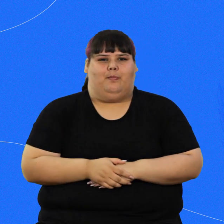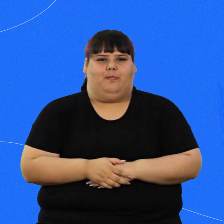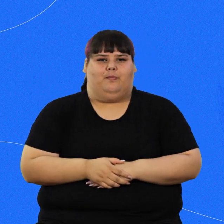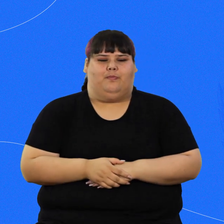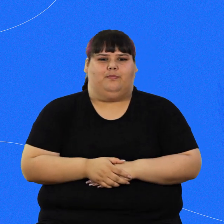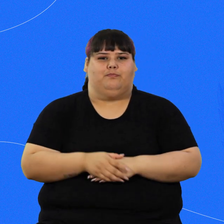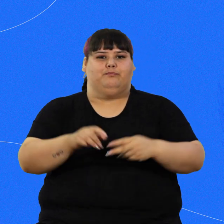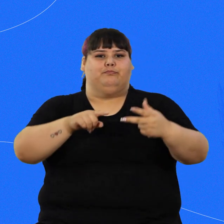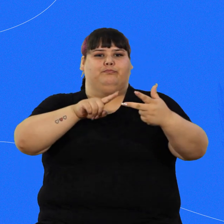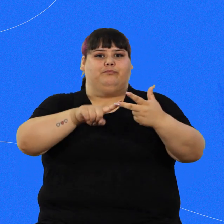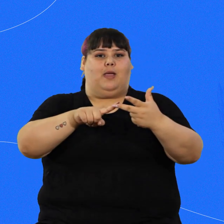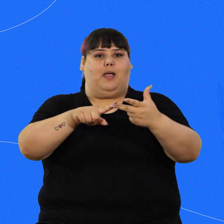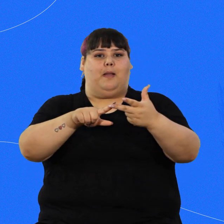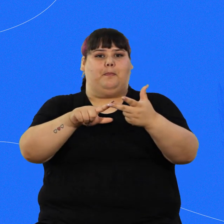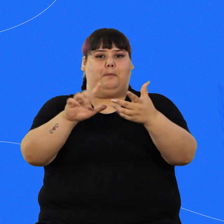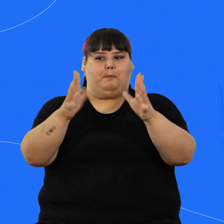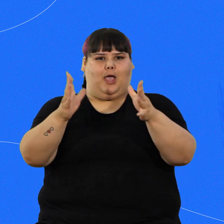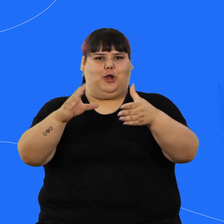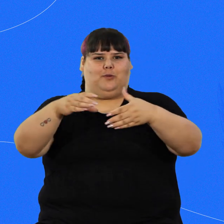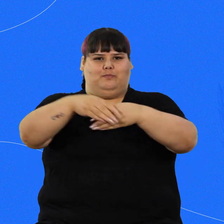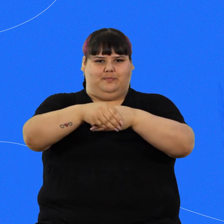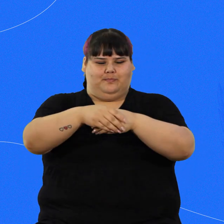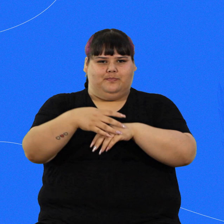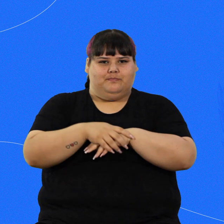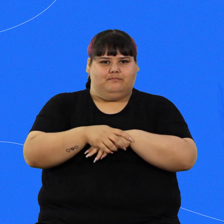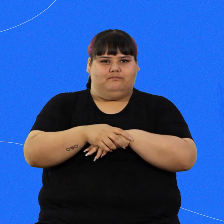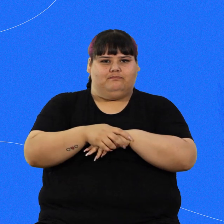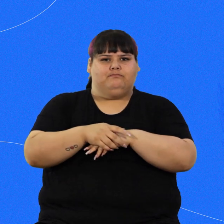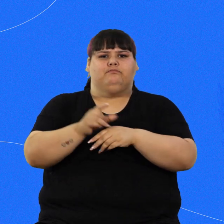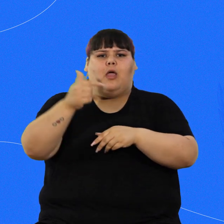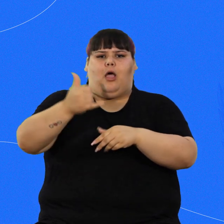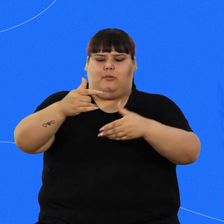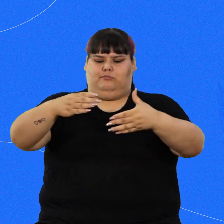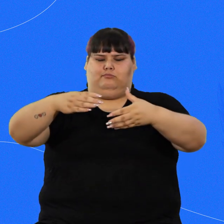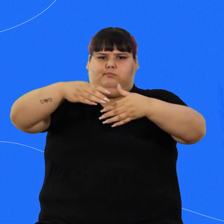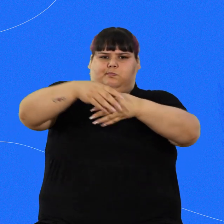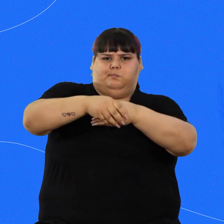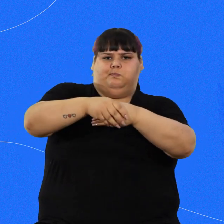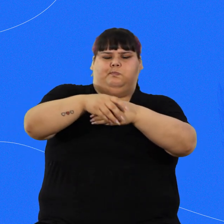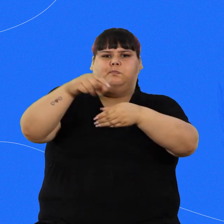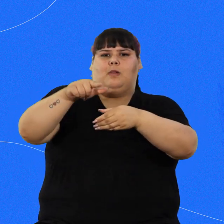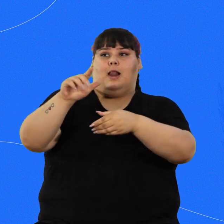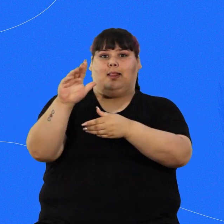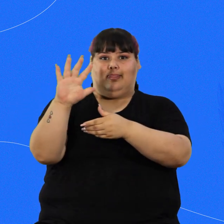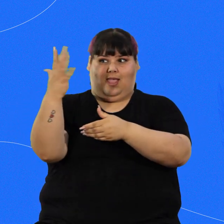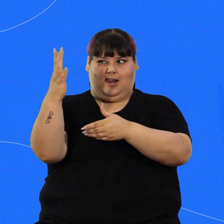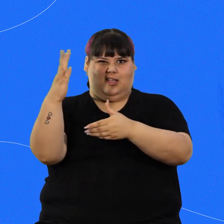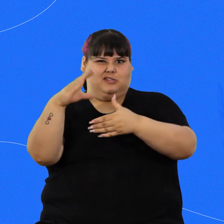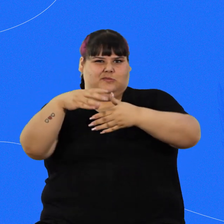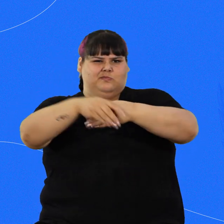Las manos estrechadas. Los antebrazos humanos que estrechan sus manos diestras simbolizan